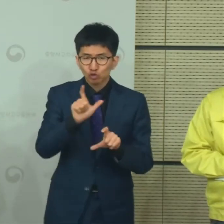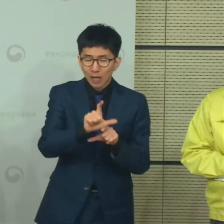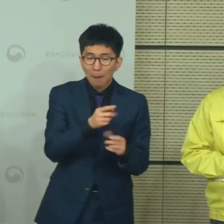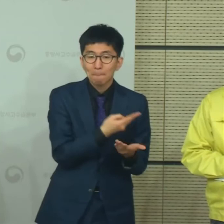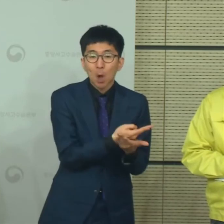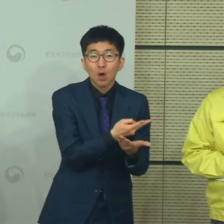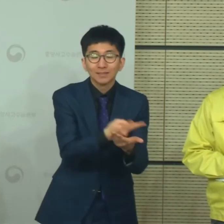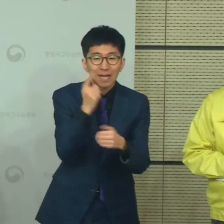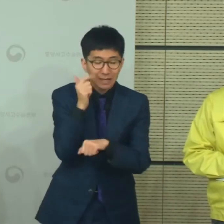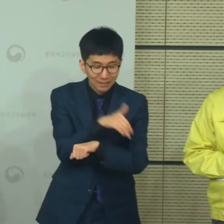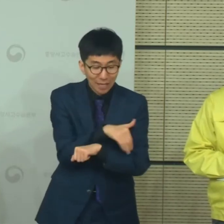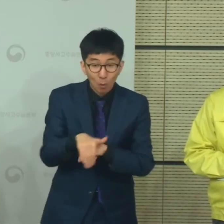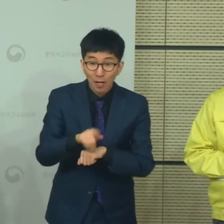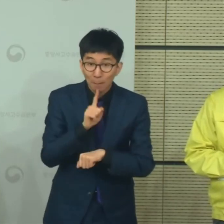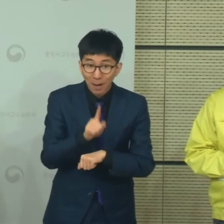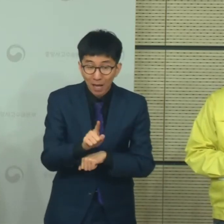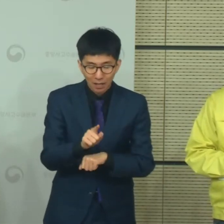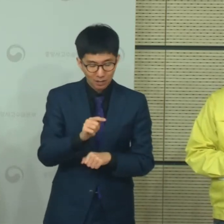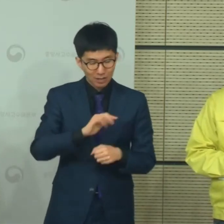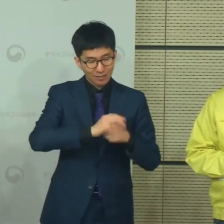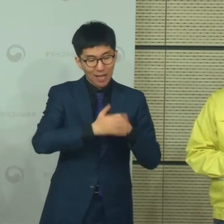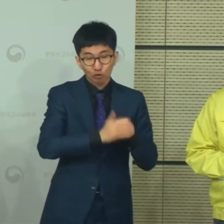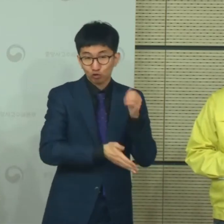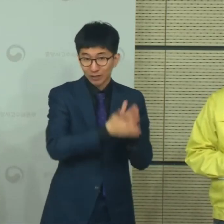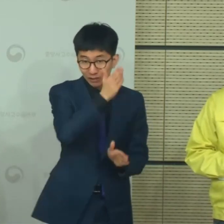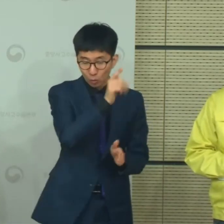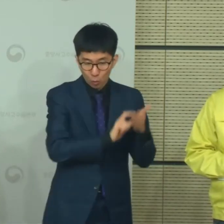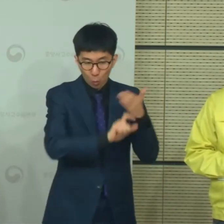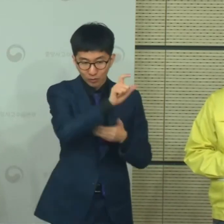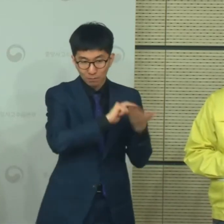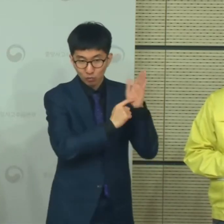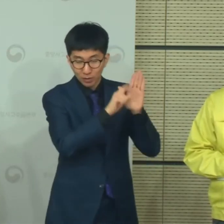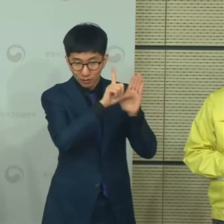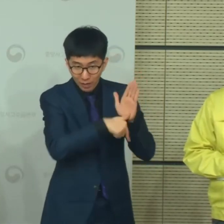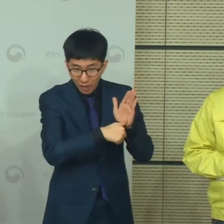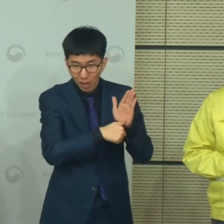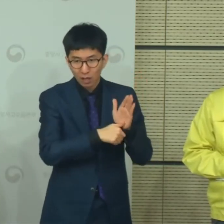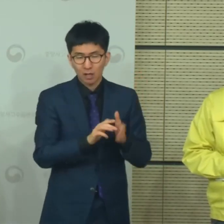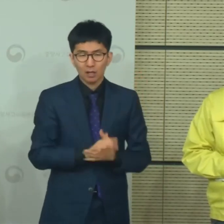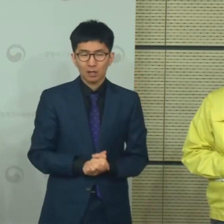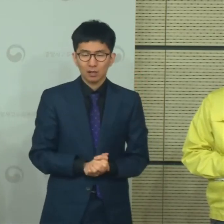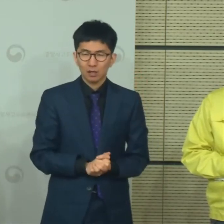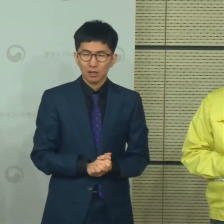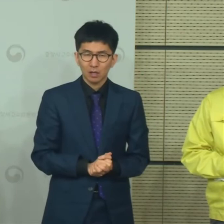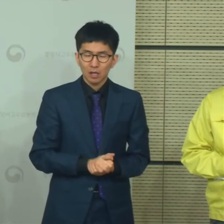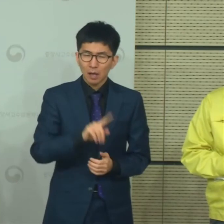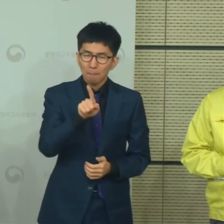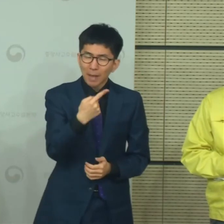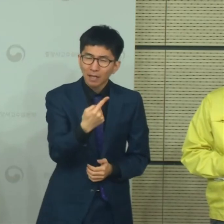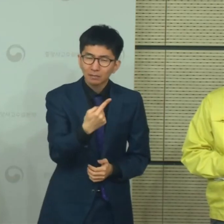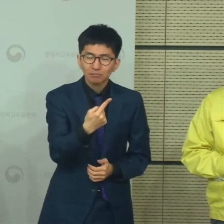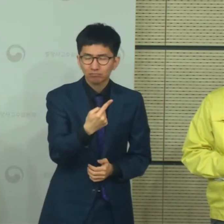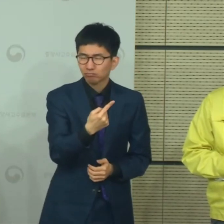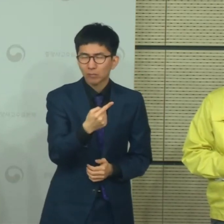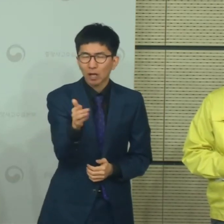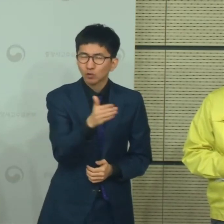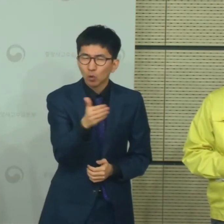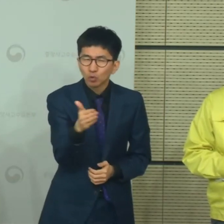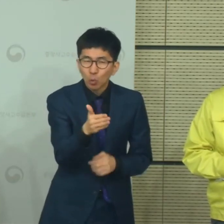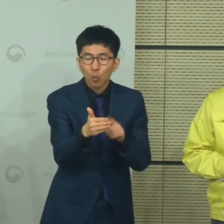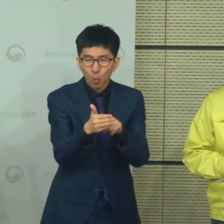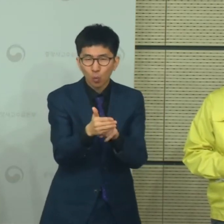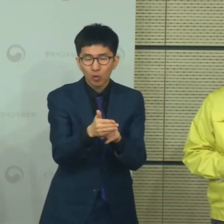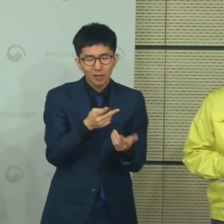주셨는데 대구시 오늘 오전 브리핑을 보면 142명 확진자가 아직 병상이 없다고 합니다. 근데 이분들 언제쯤